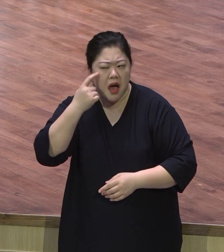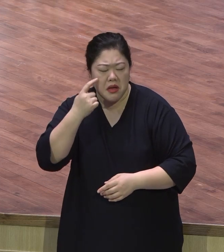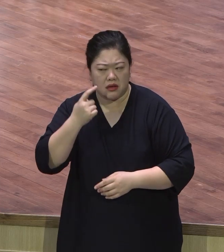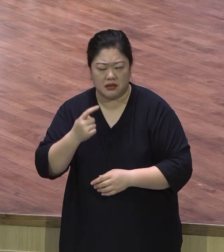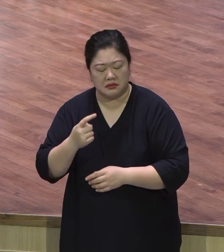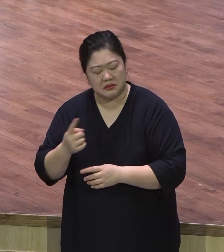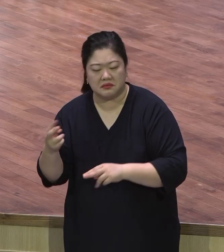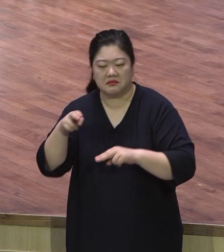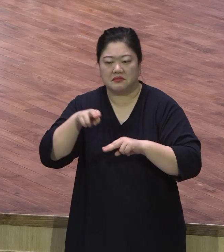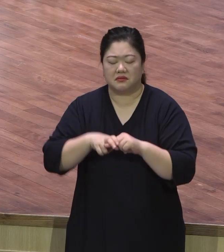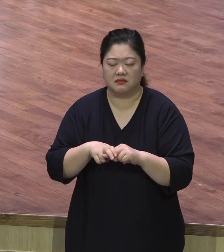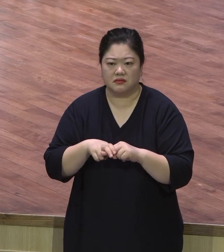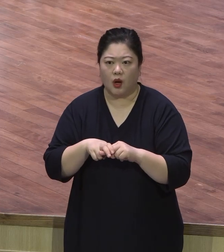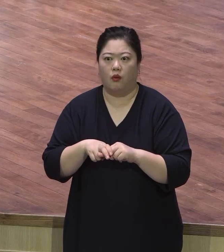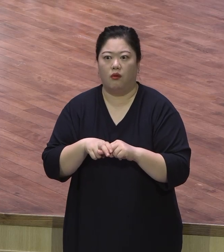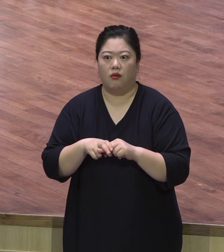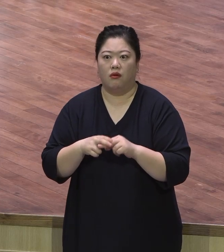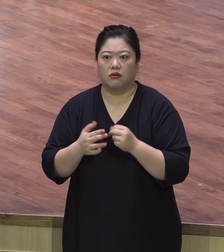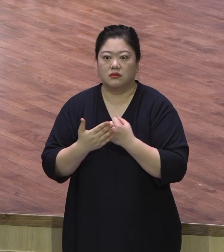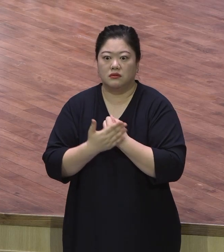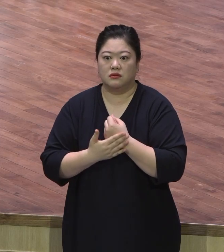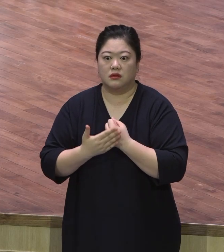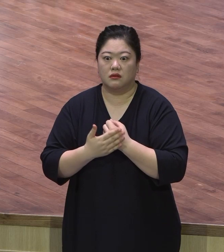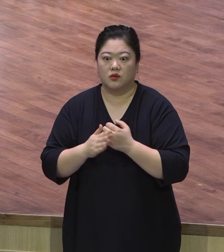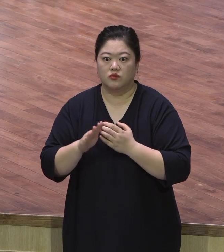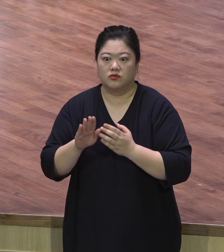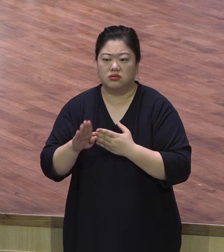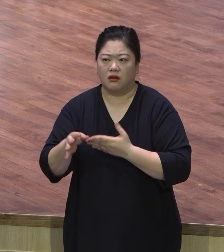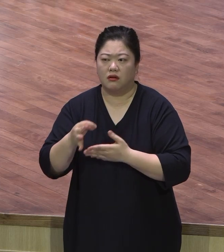푼 남아날라고 교회 안 다니는 사람이 은혜 받고 나니까 집을 바쳤어요.